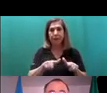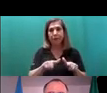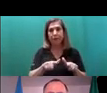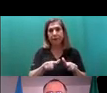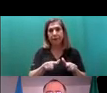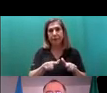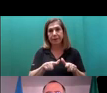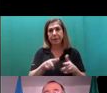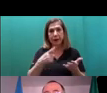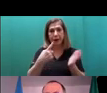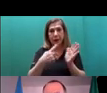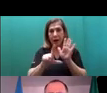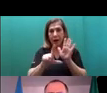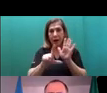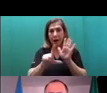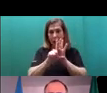normas